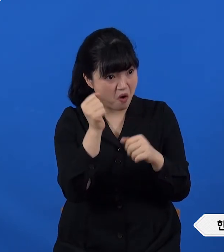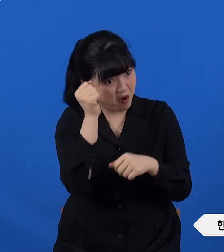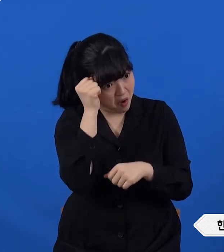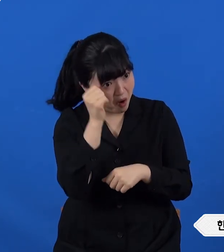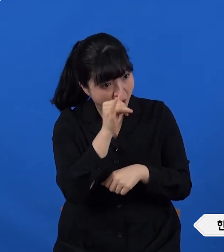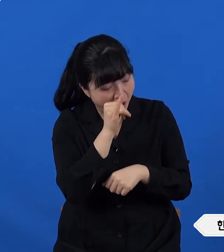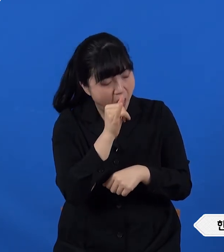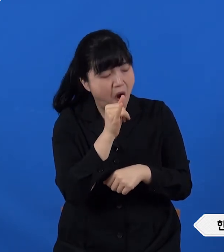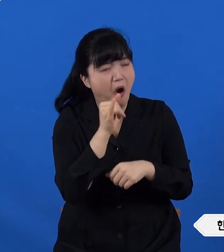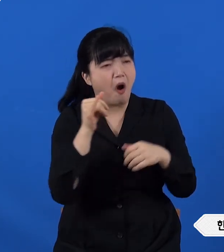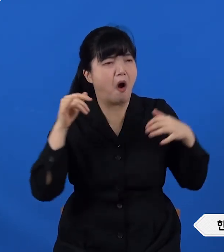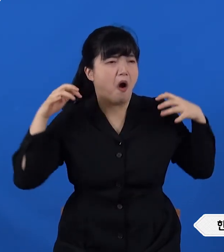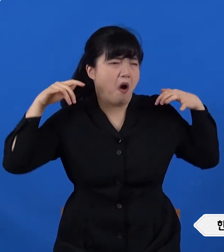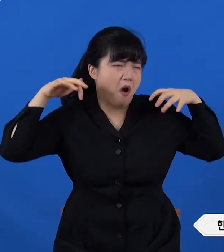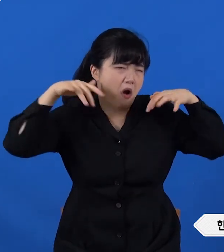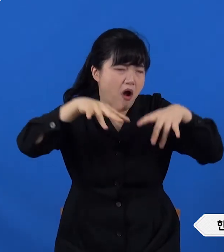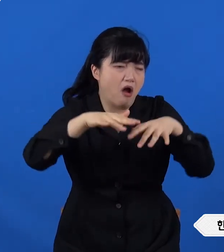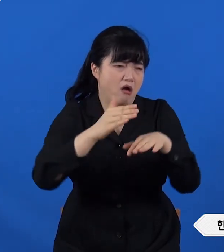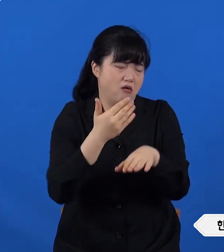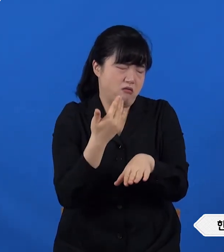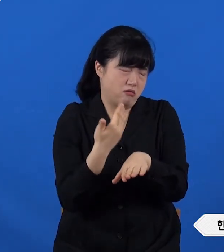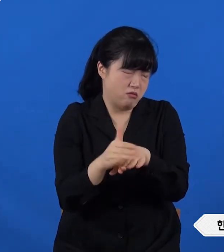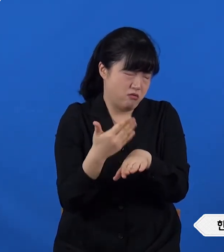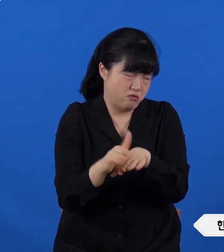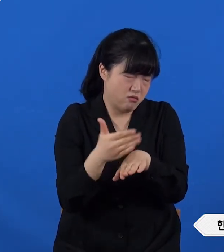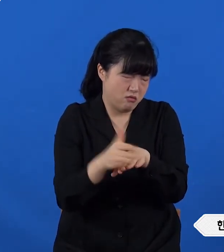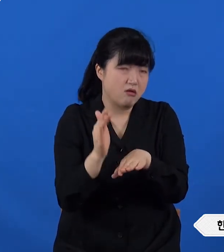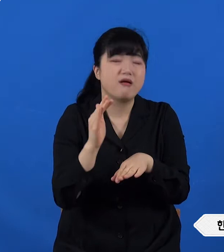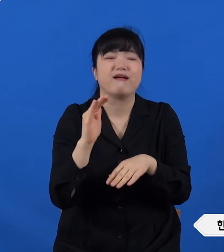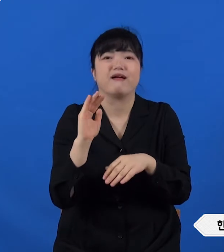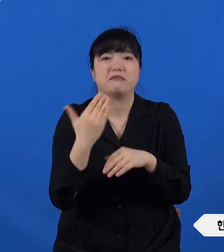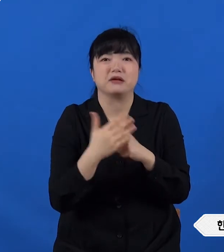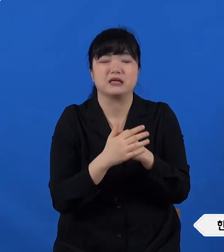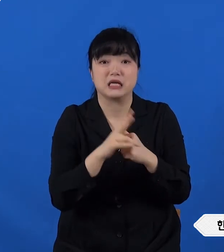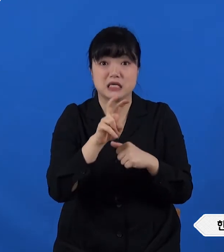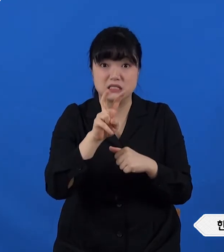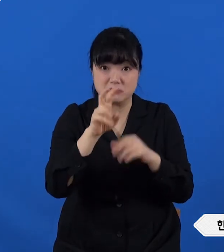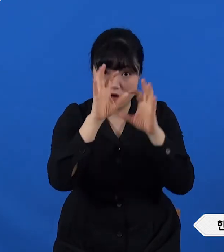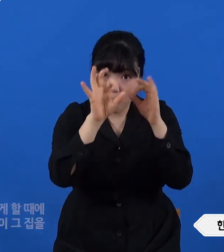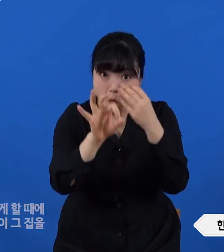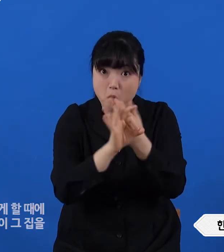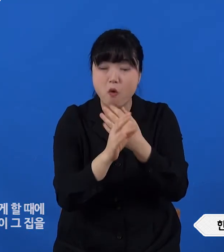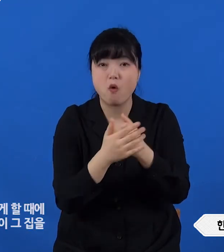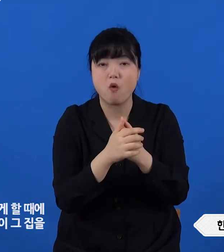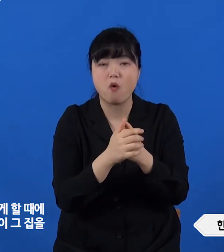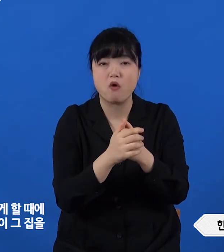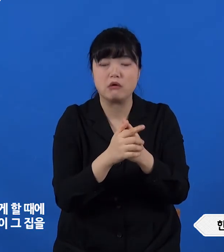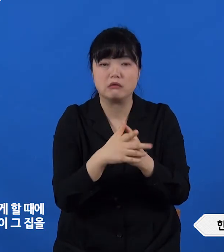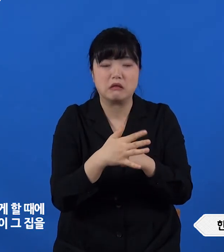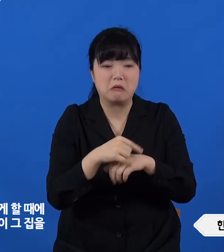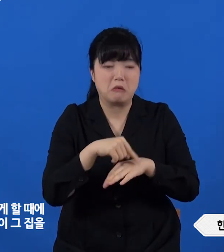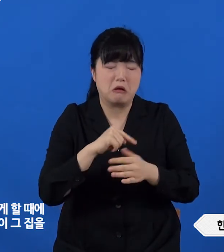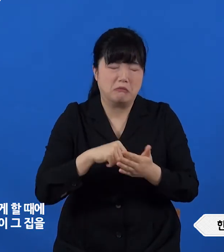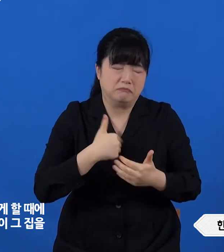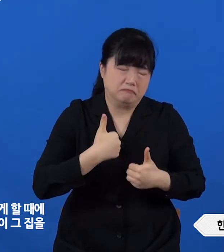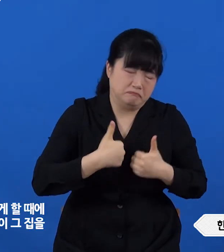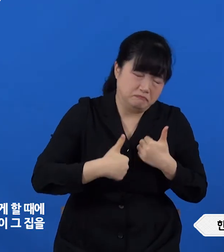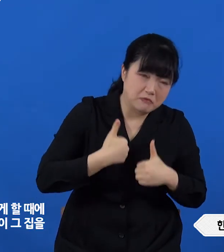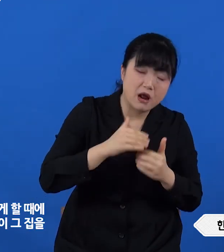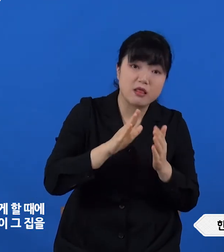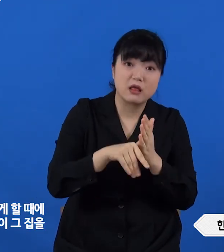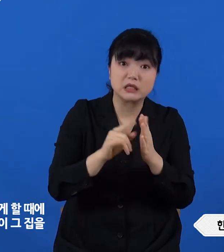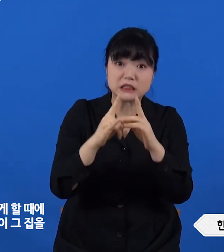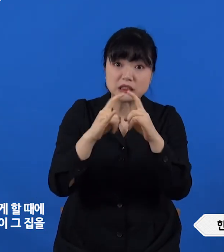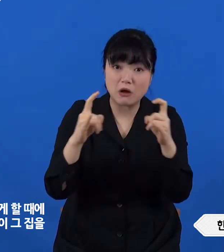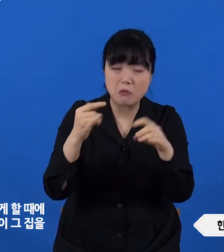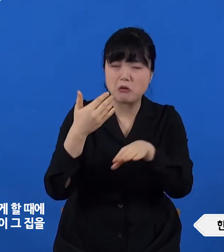듣고는 몰려와서 행패를 부리기 시작합니다. 22절에 그들이 마음을 즐겁게 할 때 그